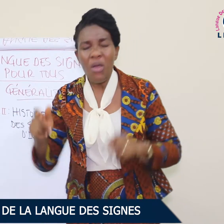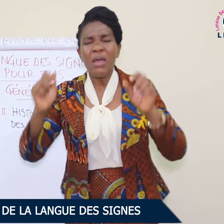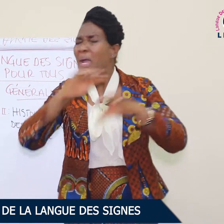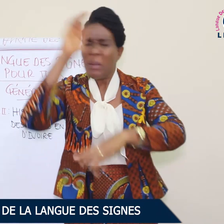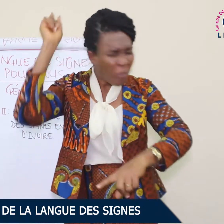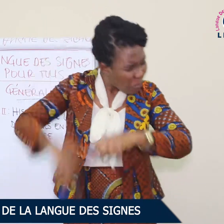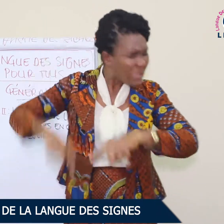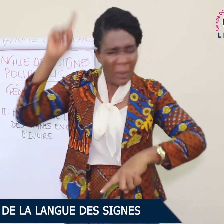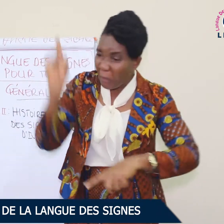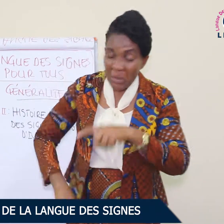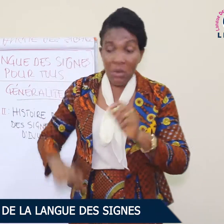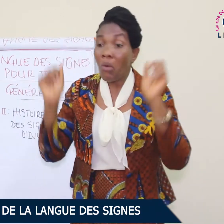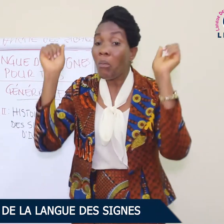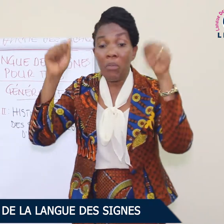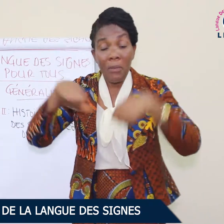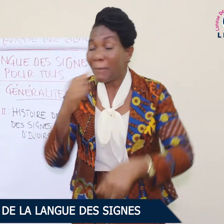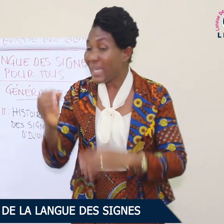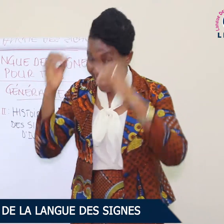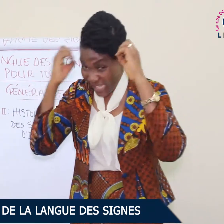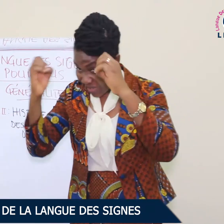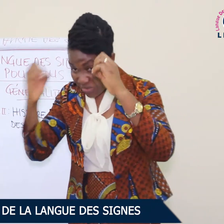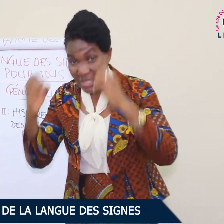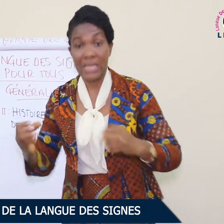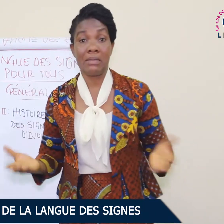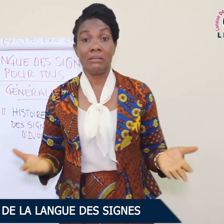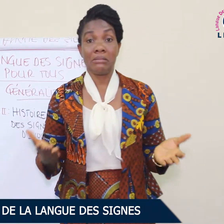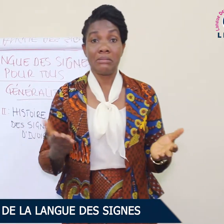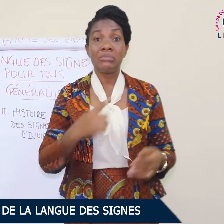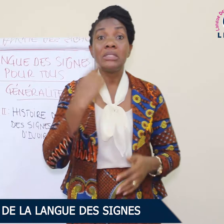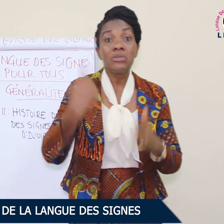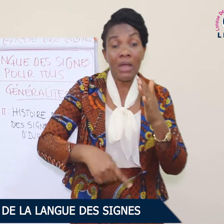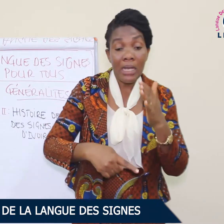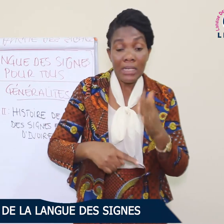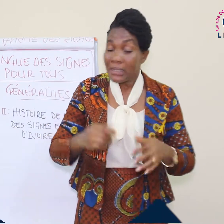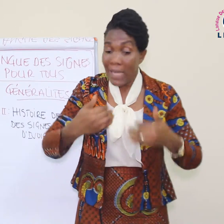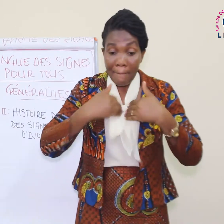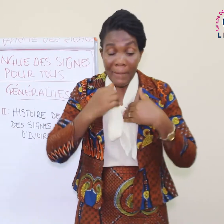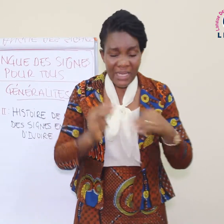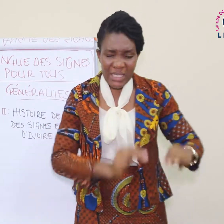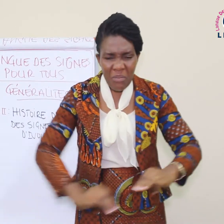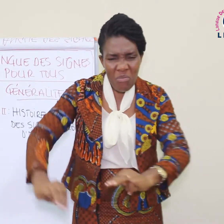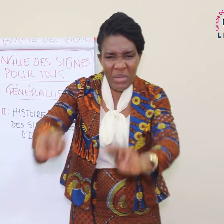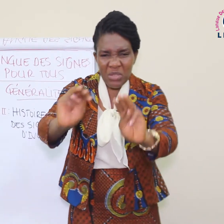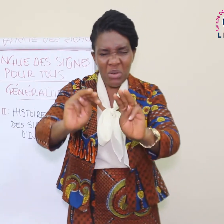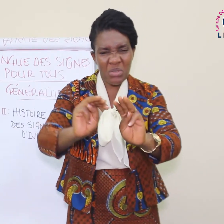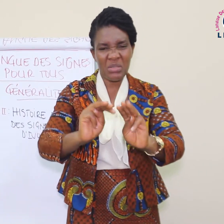irrémédiablement inéducables. Autrement dit, il n'existe pas de remède possible